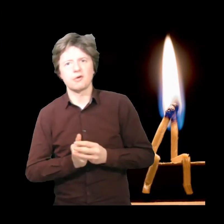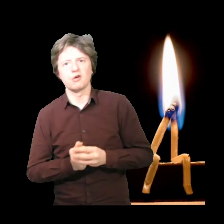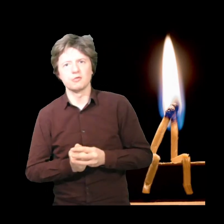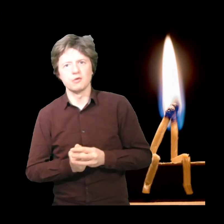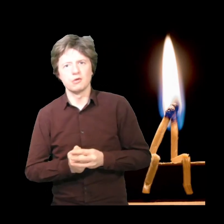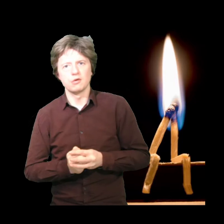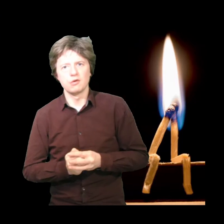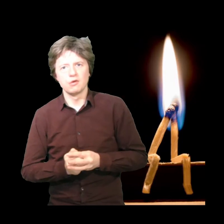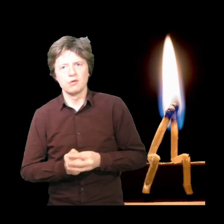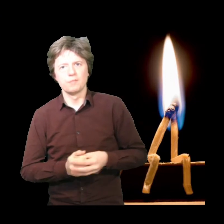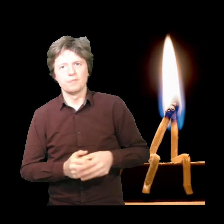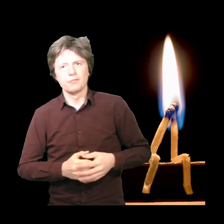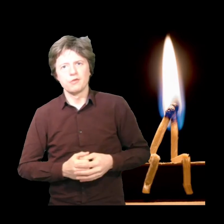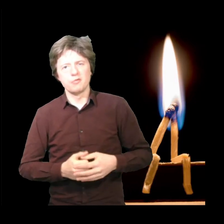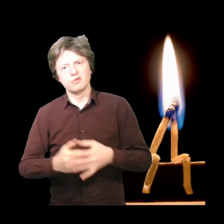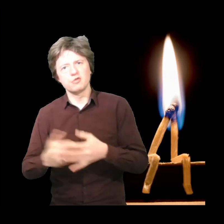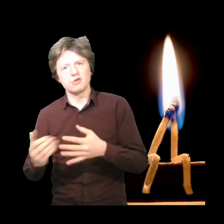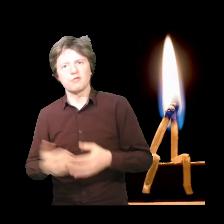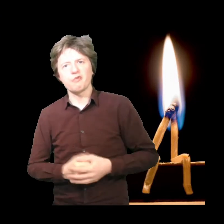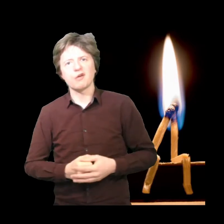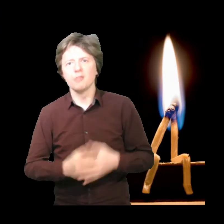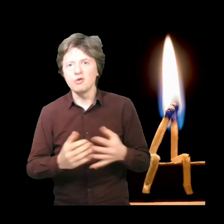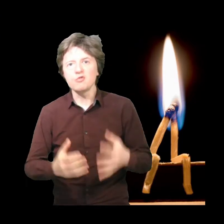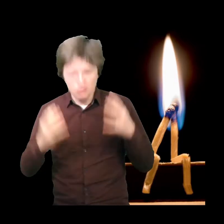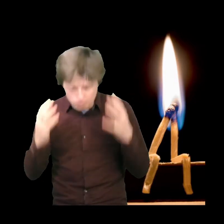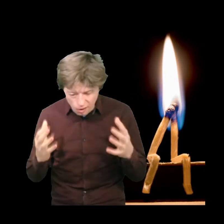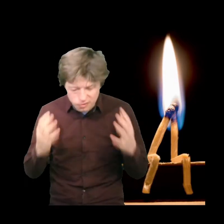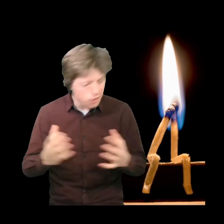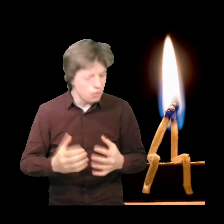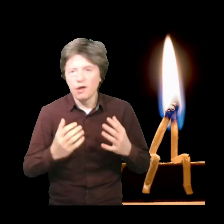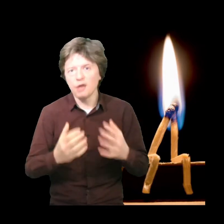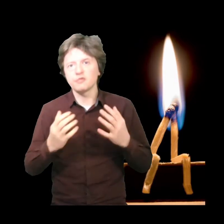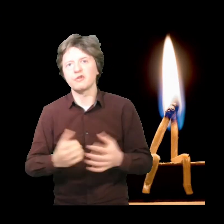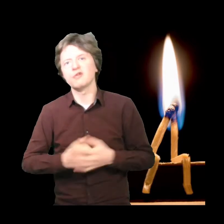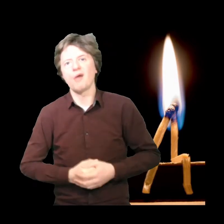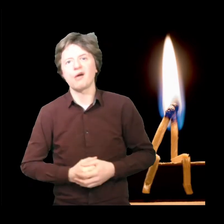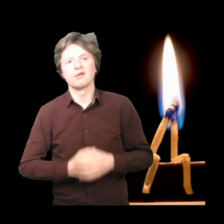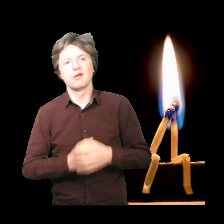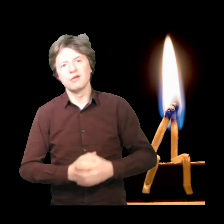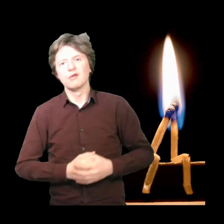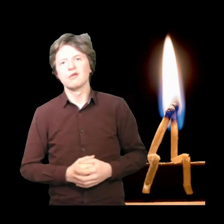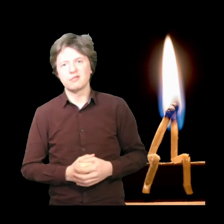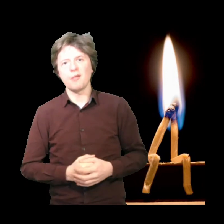opgeruimd? En misschien doe je dat wel vaker, maar nu mag jij het verschil maken in de